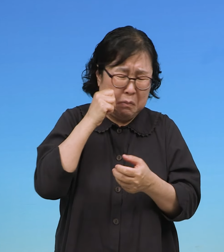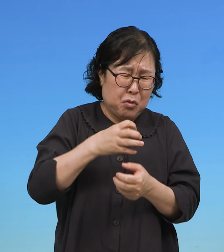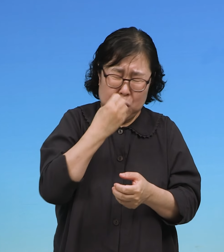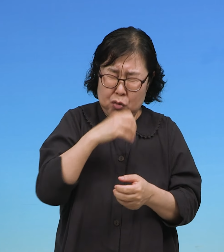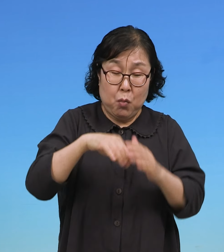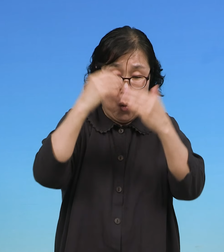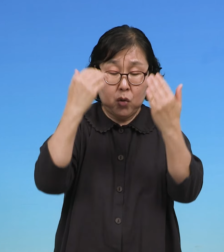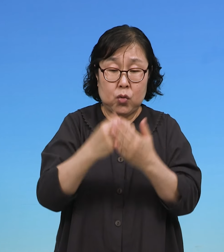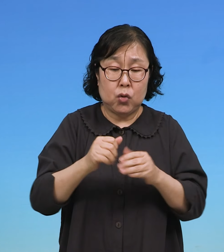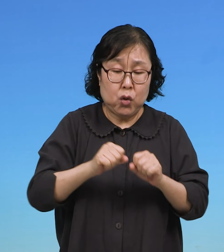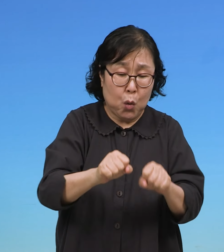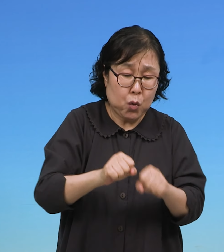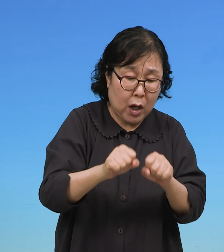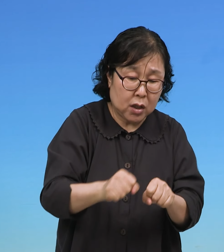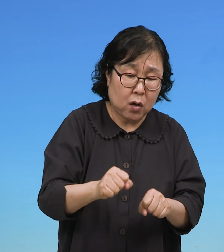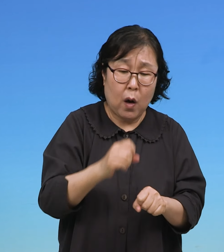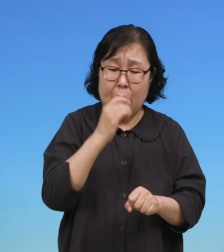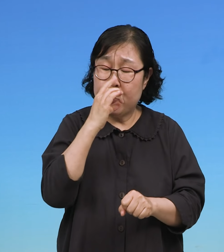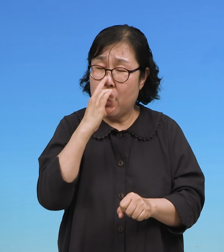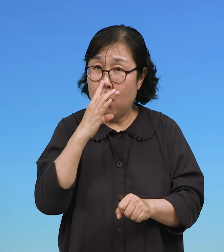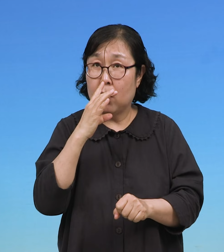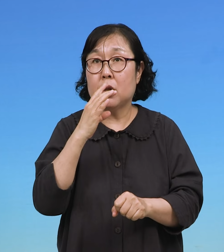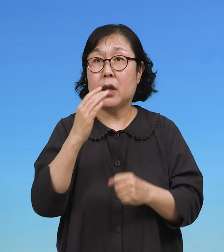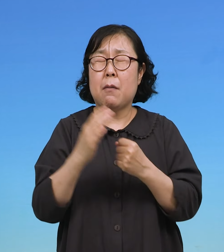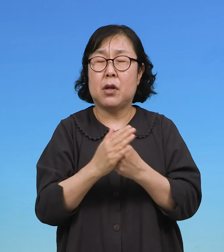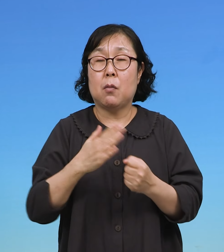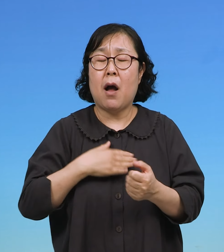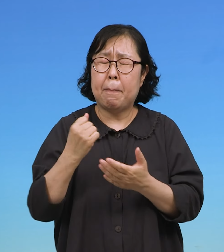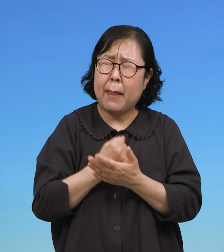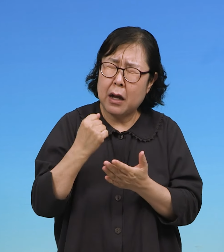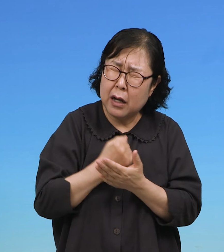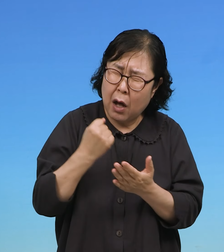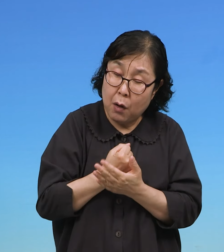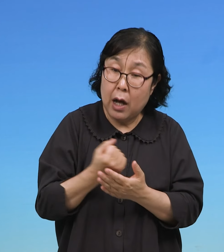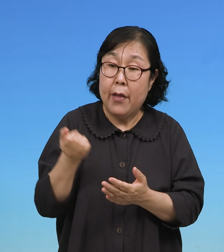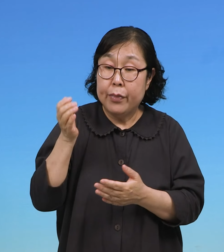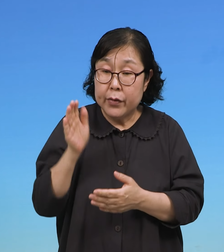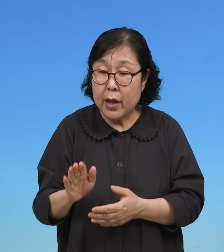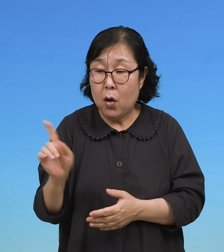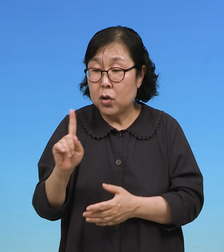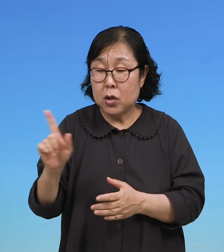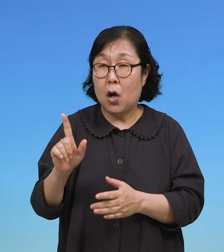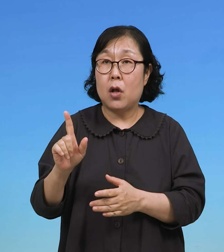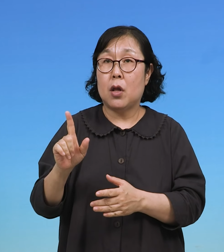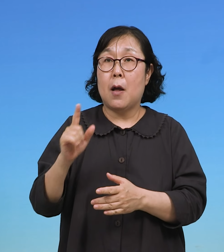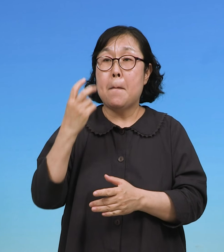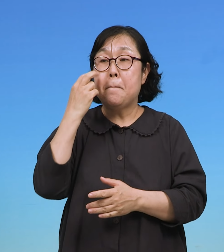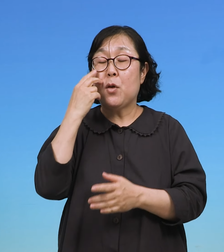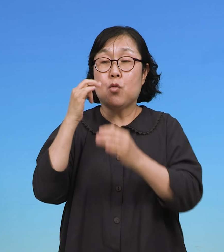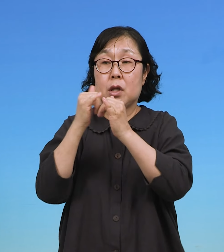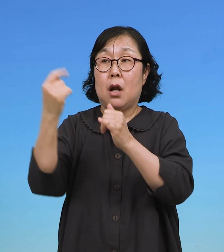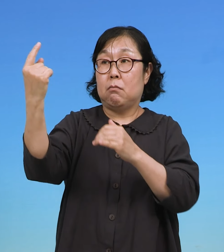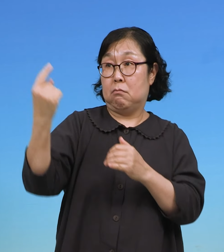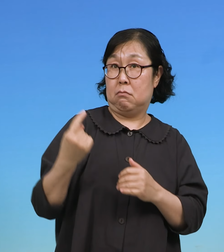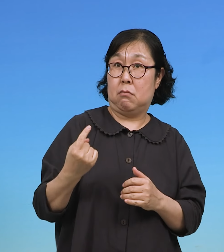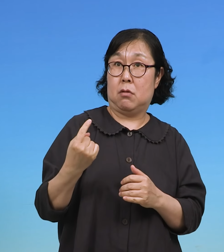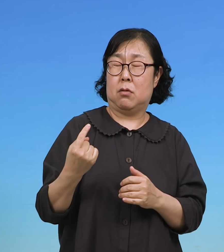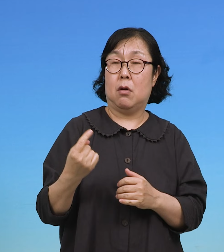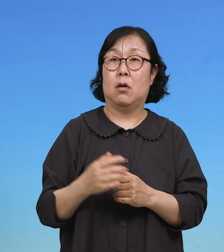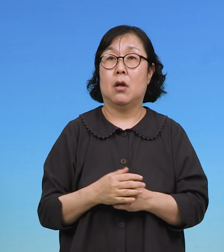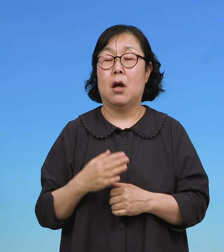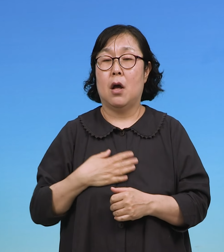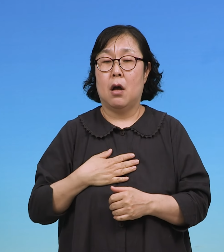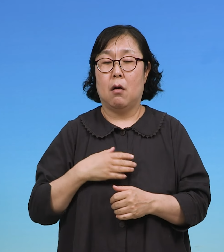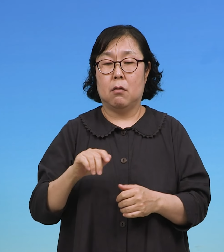어떻게 되겠냐고 발을 동동 구르고 있었는데요. 어떤 미국 사람이 오더라고요. 시동이 안 걸리는